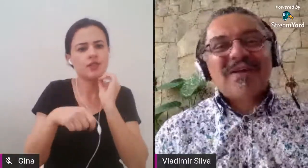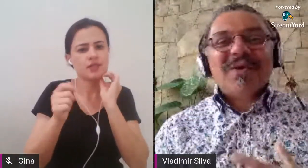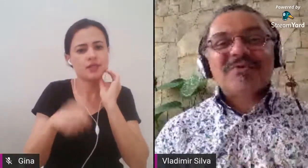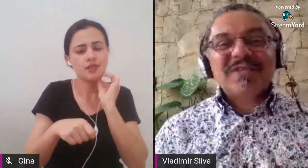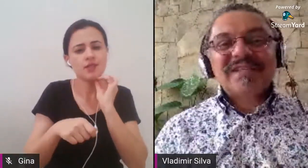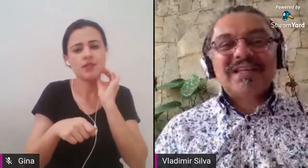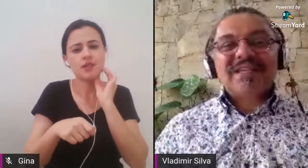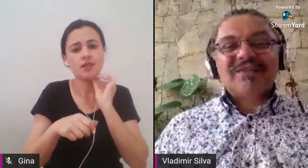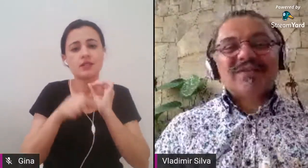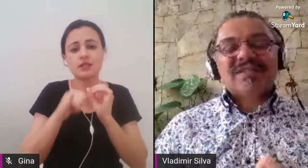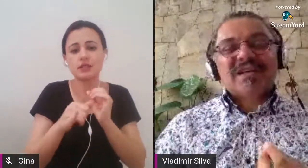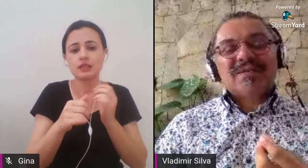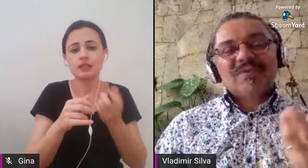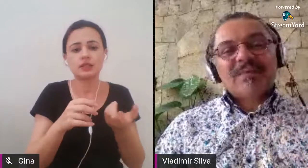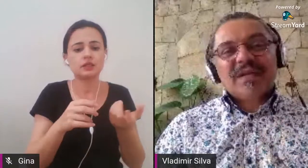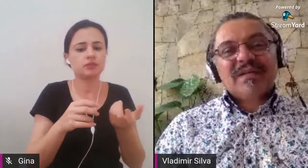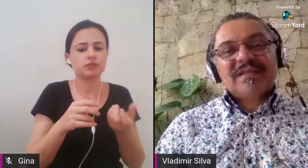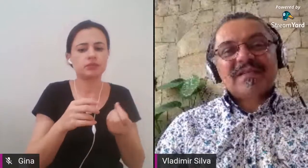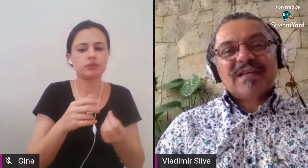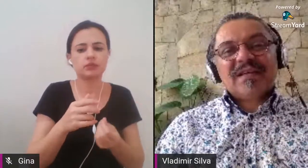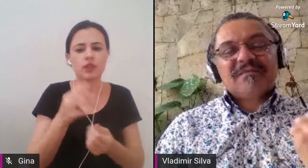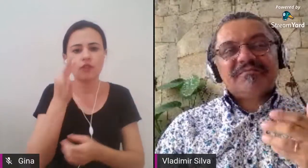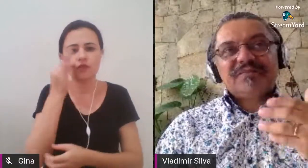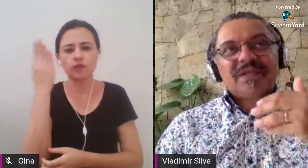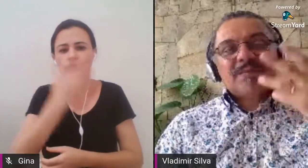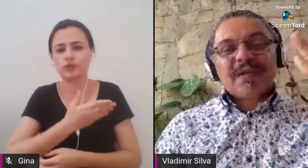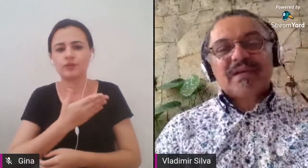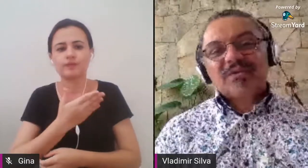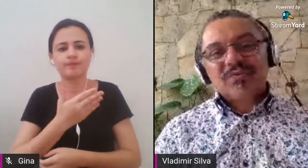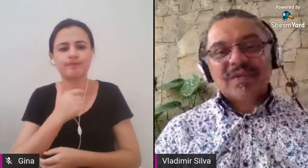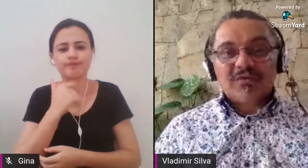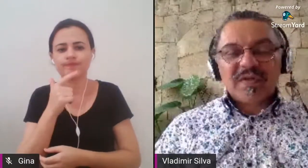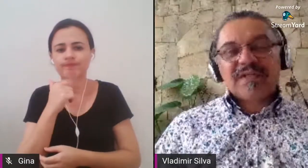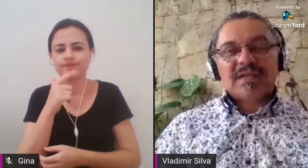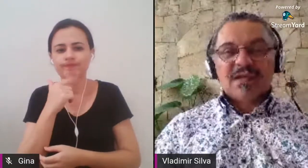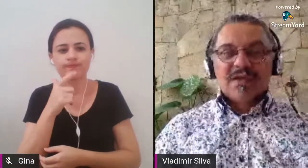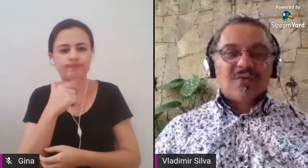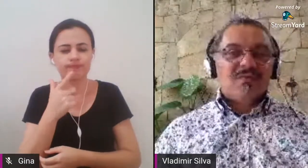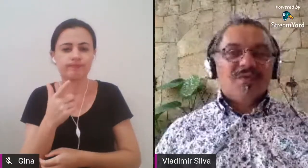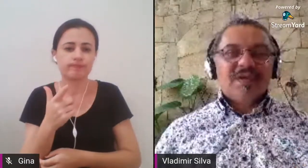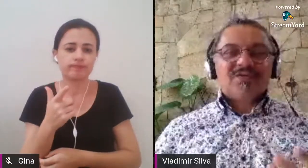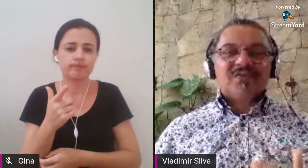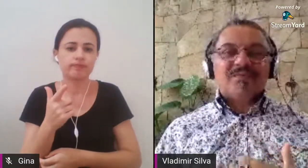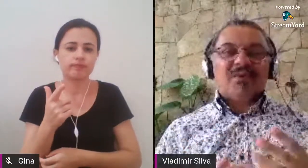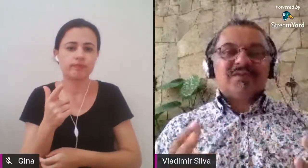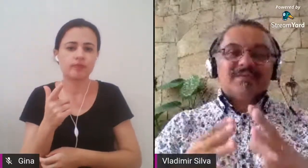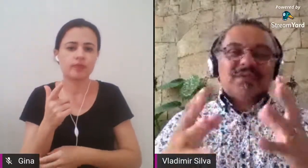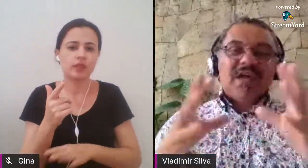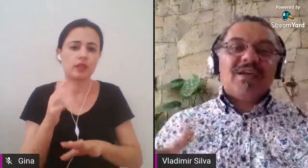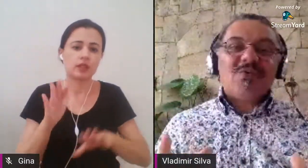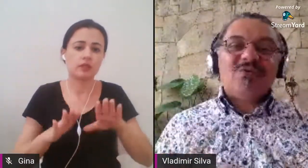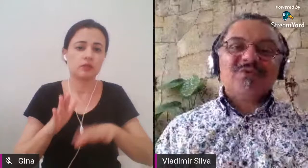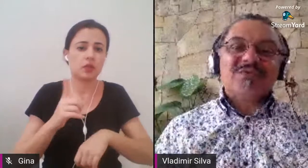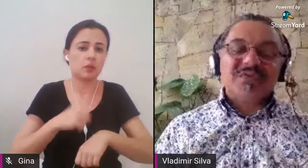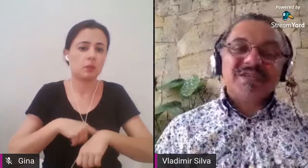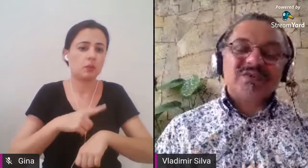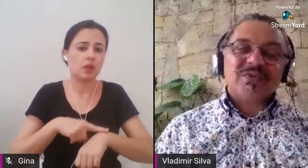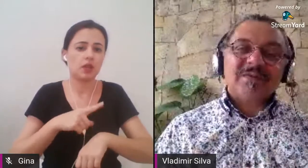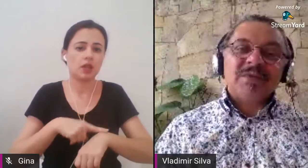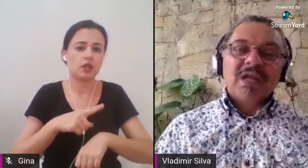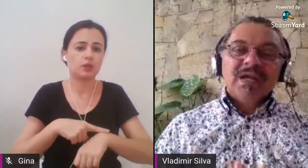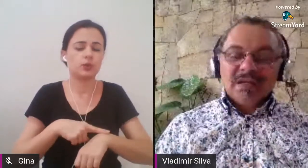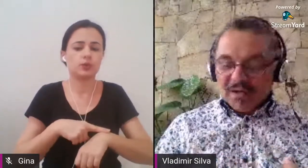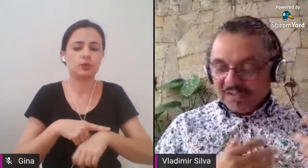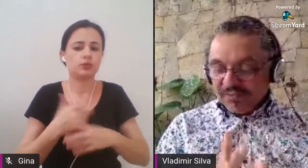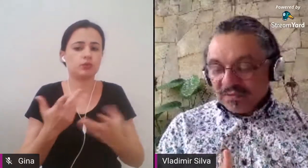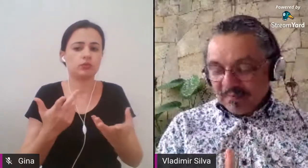fato não aconteceria. Nós estaríamos apenas esperando, talvez, um momento de reencontro físico,